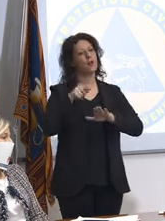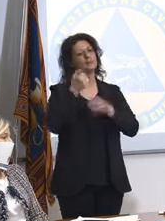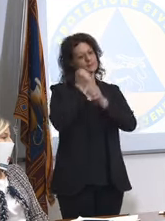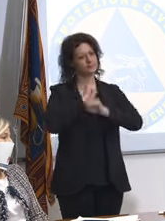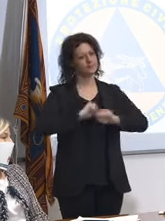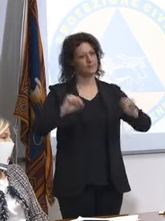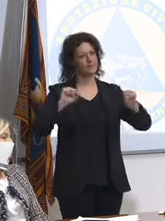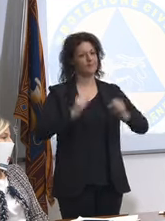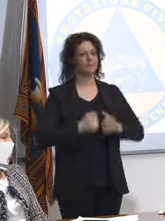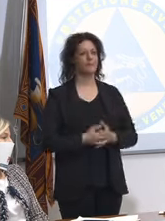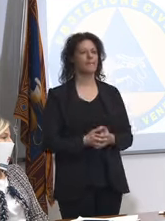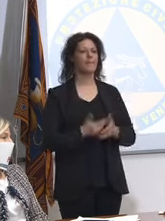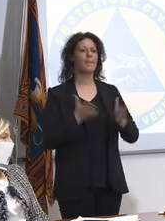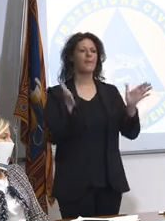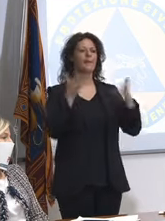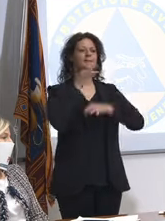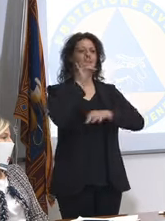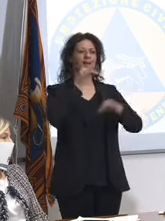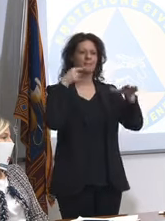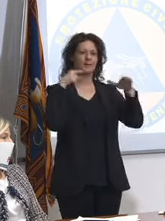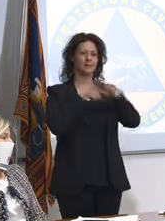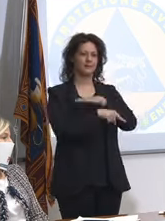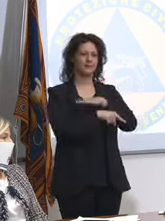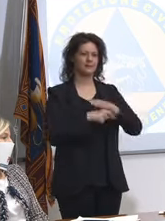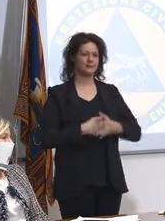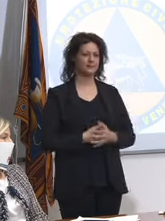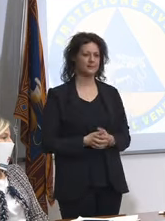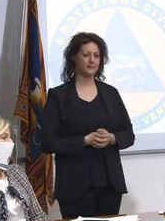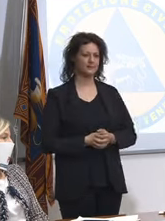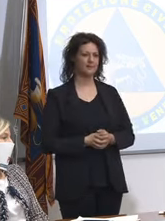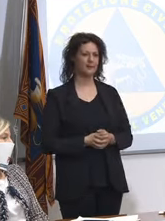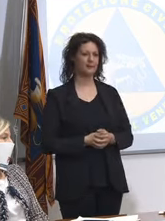che è assolutamente incoraggiante, 40.